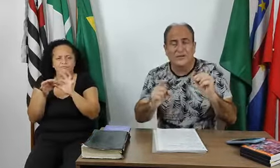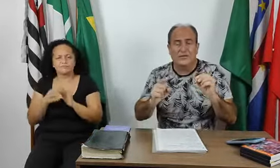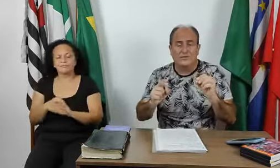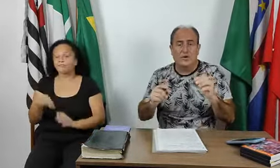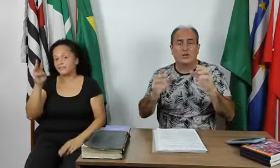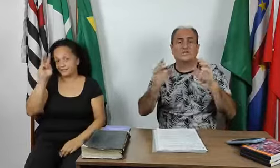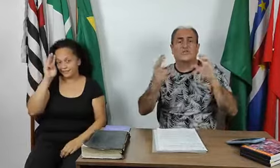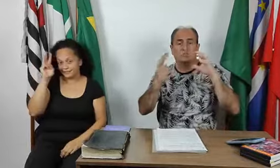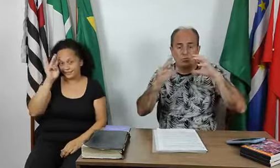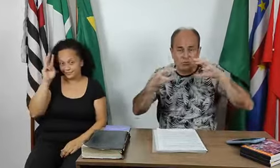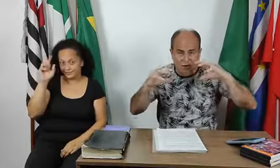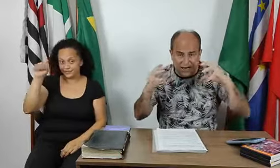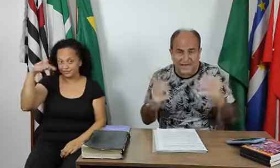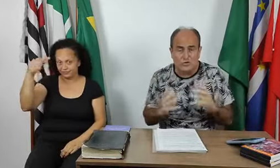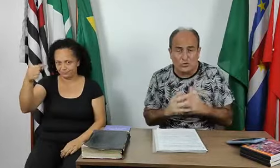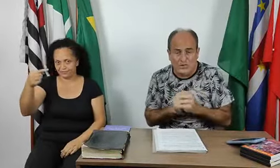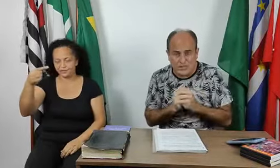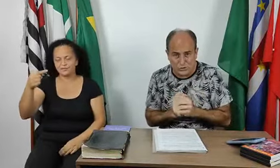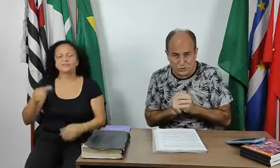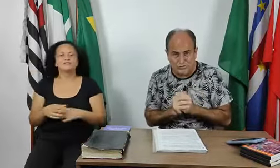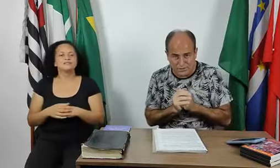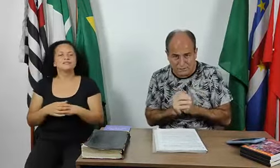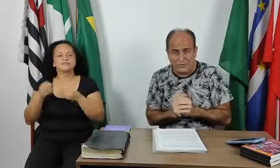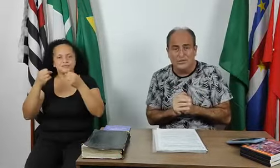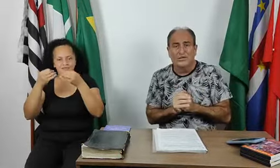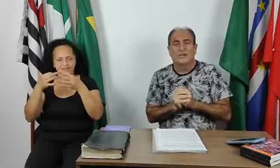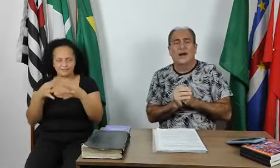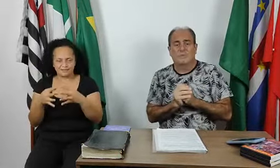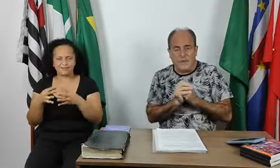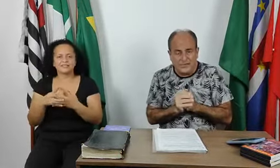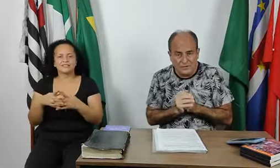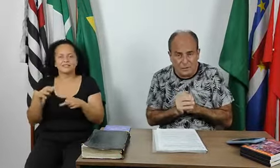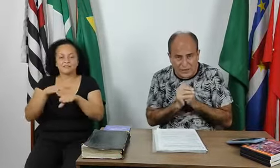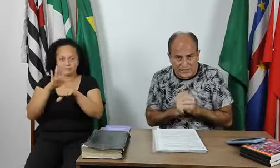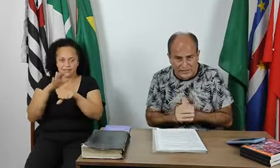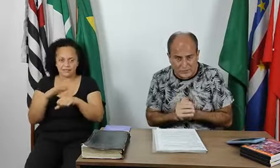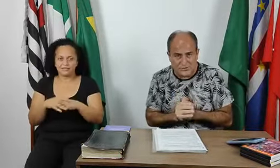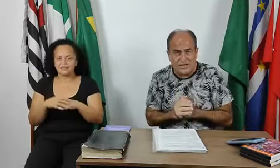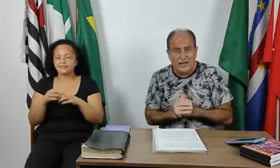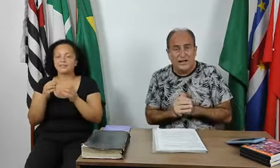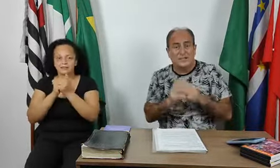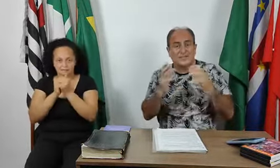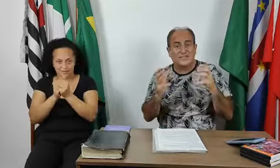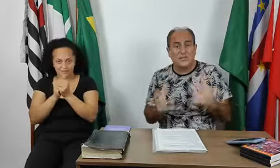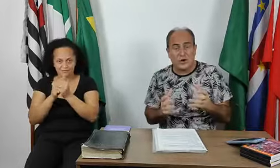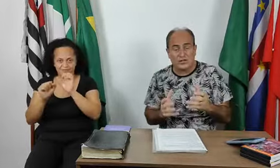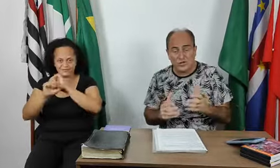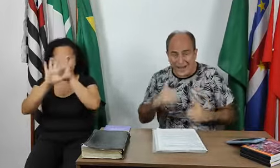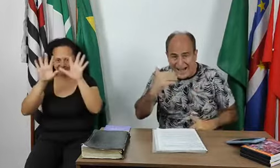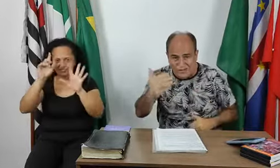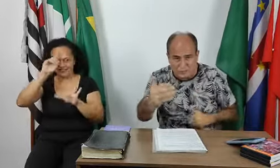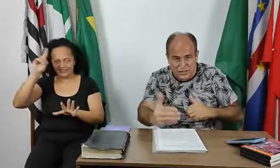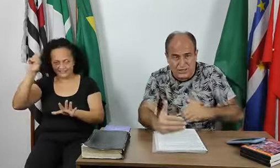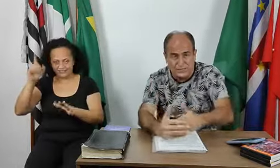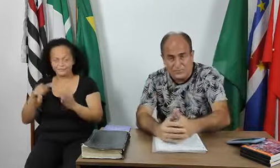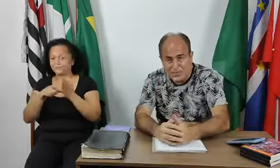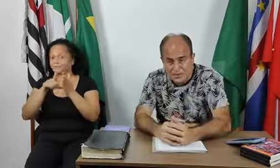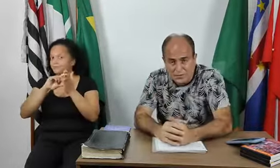vem, nós vamos falar sobre isso, tá bom? Amém? Glória a Deus. Antes de nós